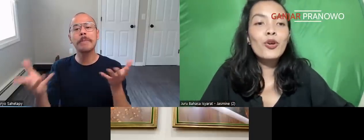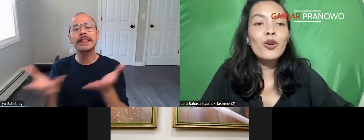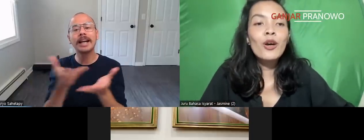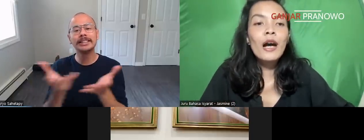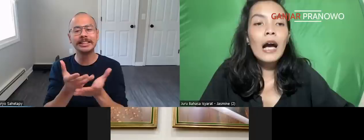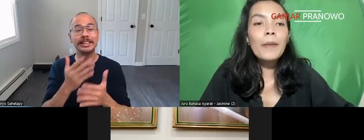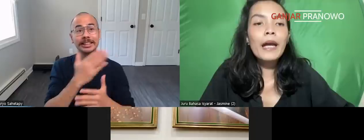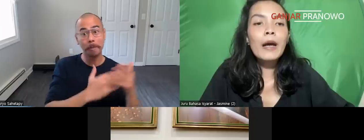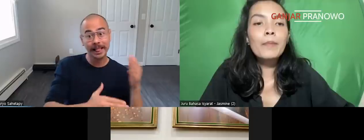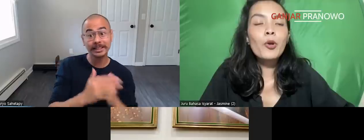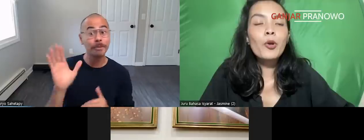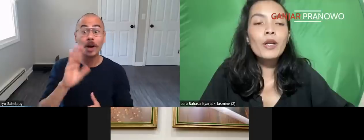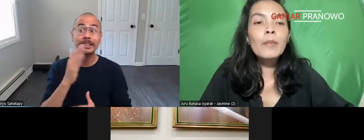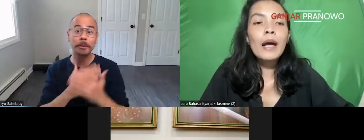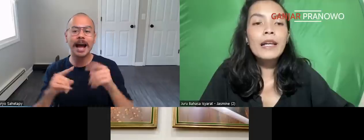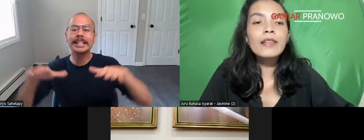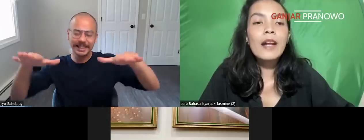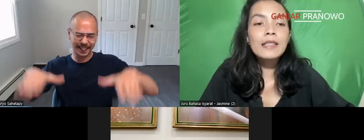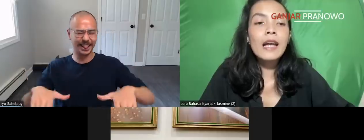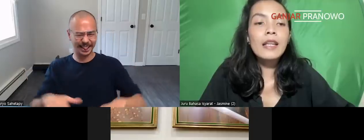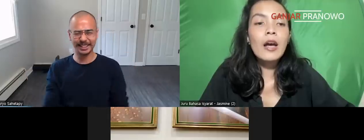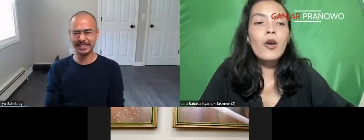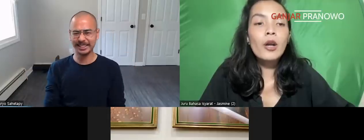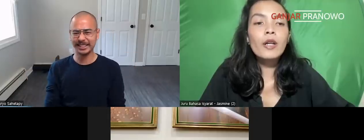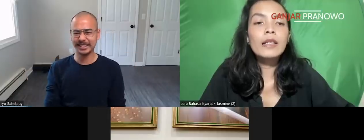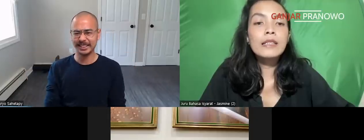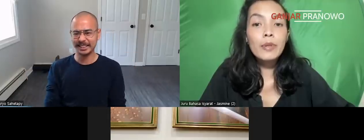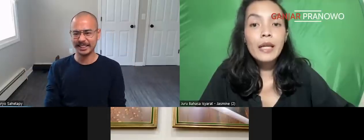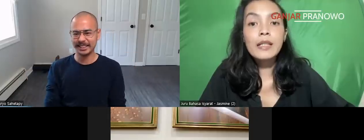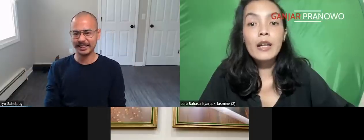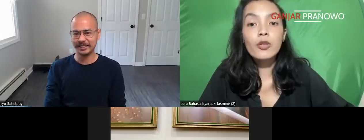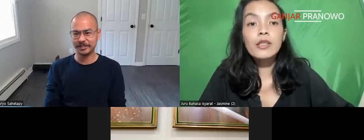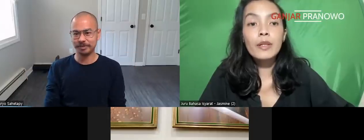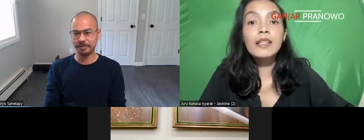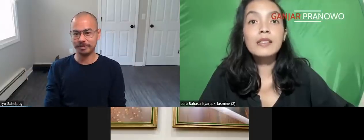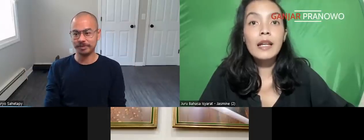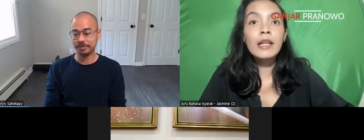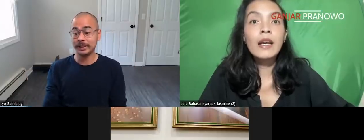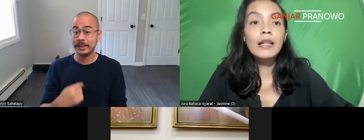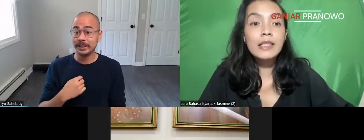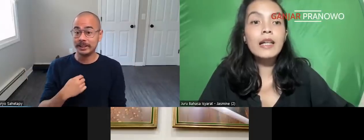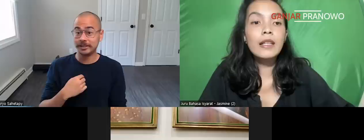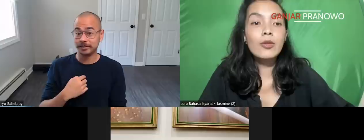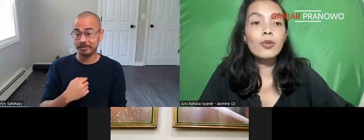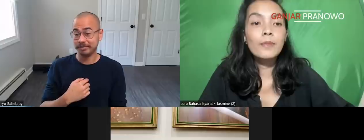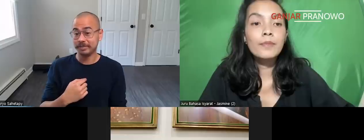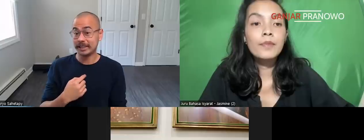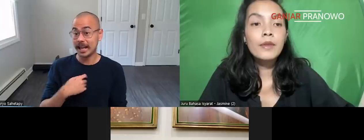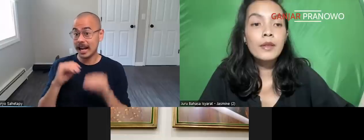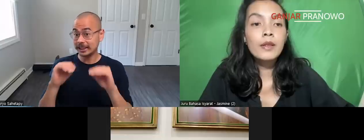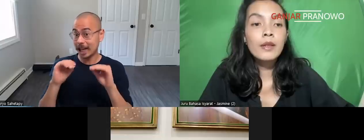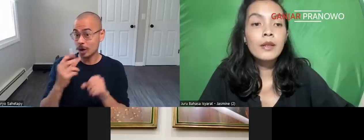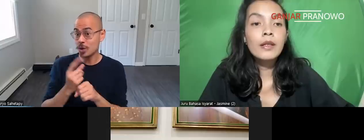butuh apa ya program adanya interaksi antara orang-orang disabilitas dengan nondisabilitas dari kecil